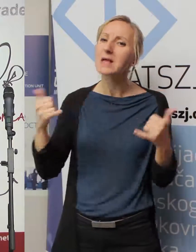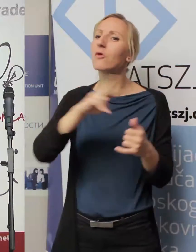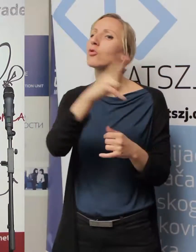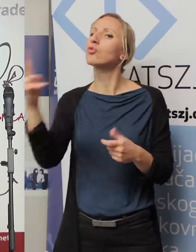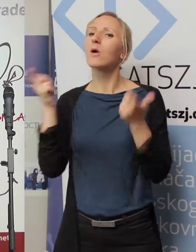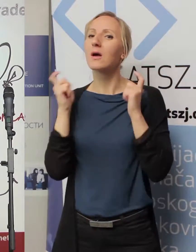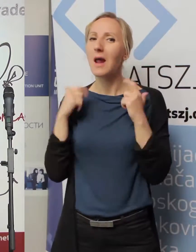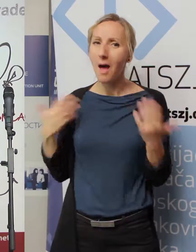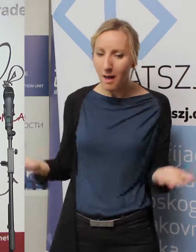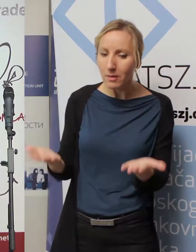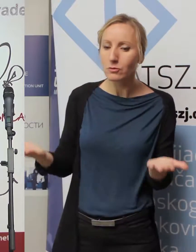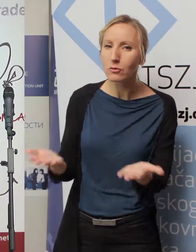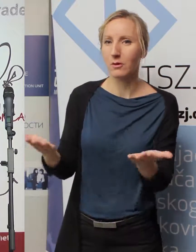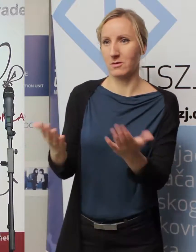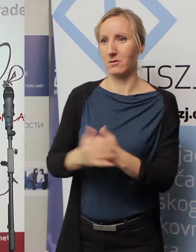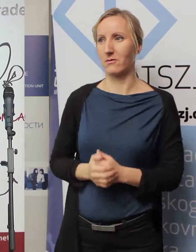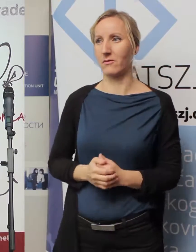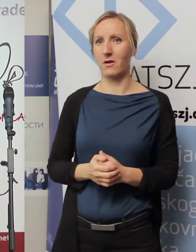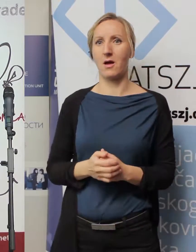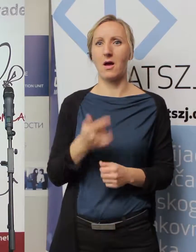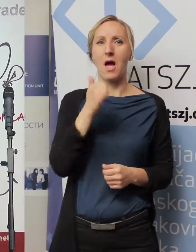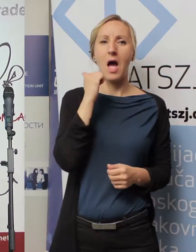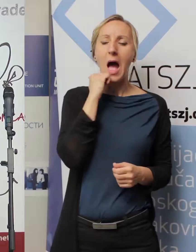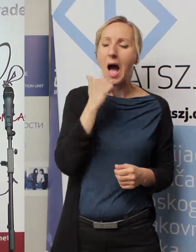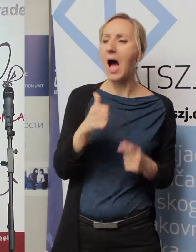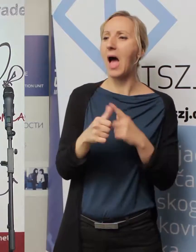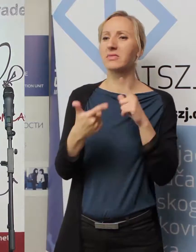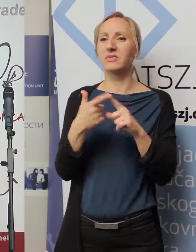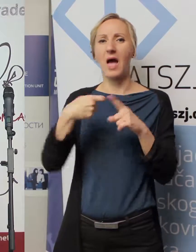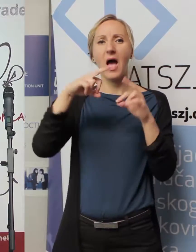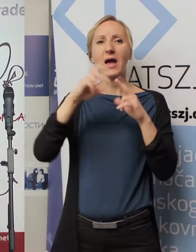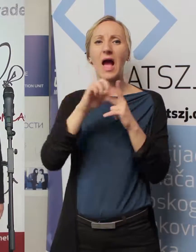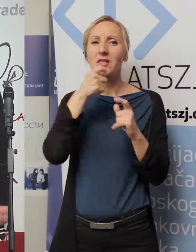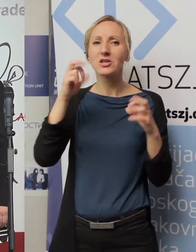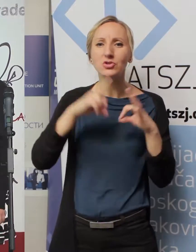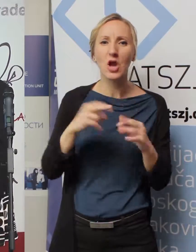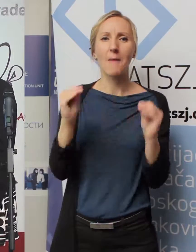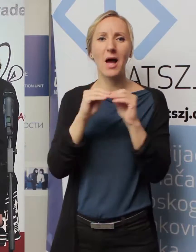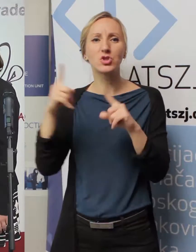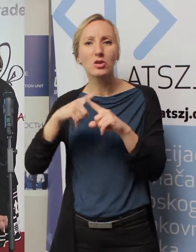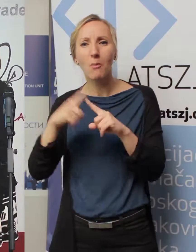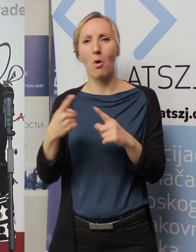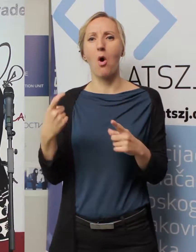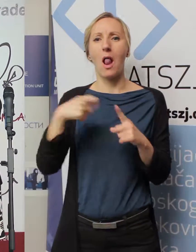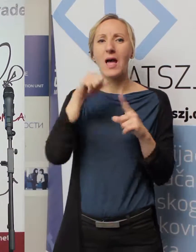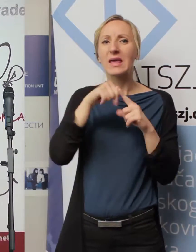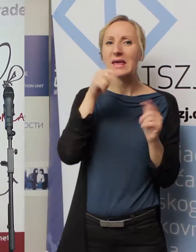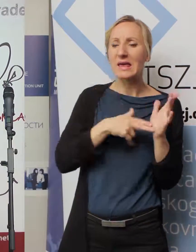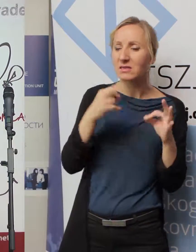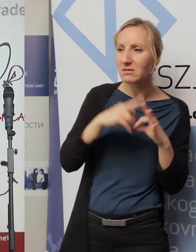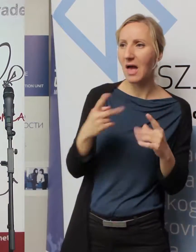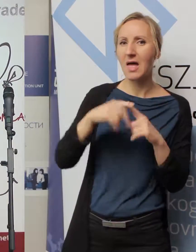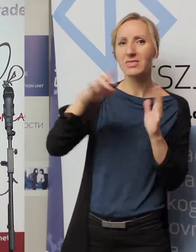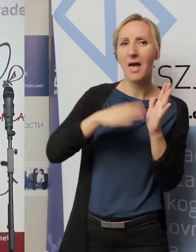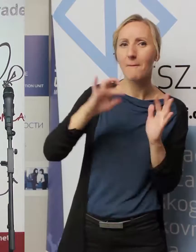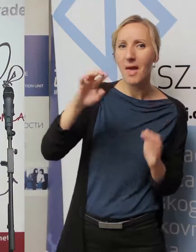drugih gradova iz svoje okoline, kao što su Ada, Kanjiža, Bačka Topola, Temerin, Kikinda i